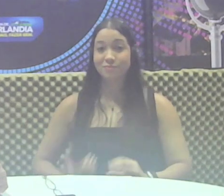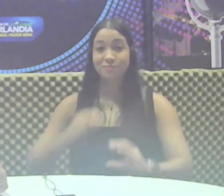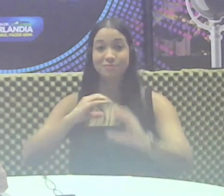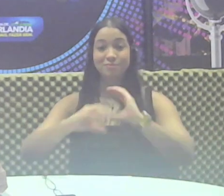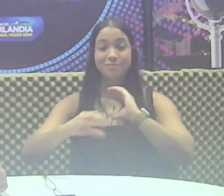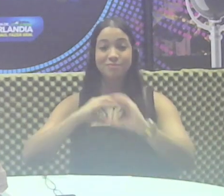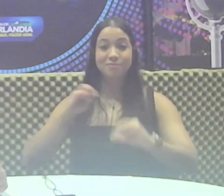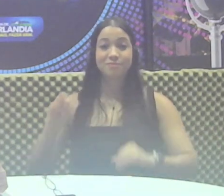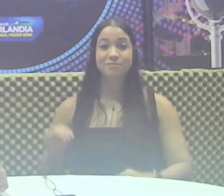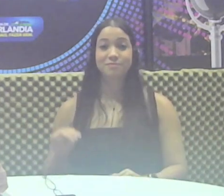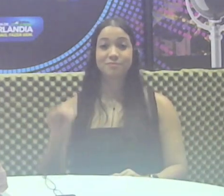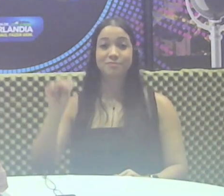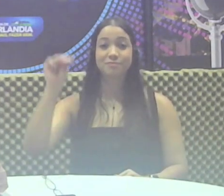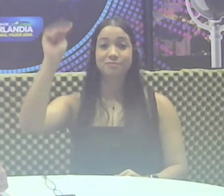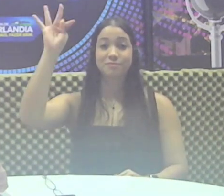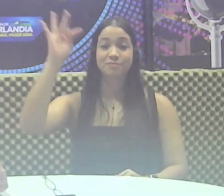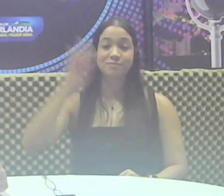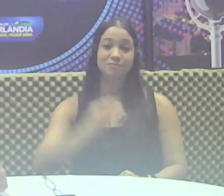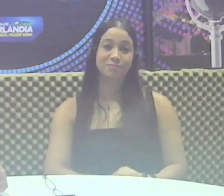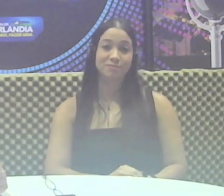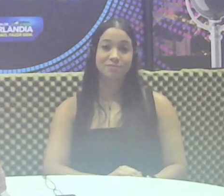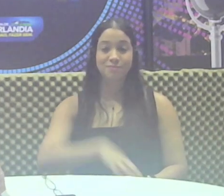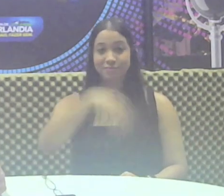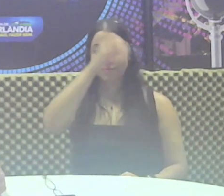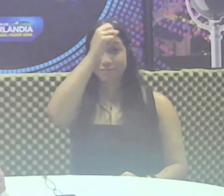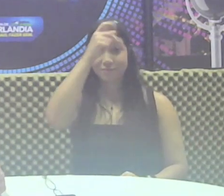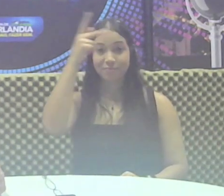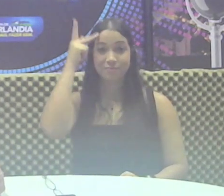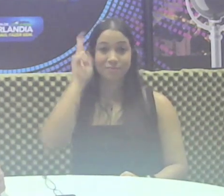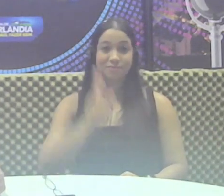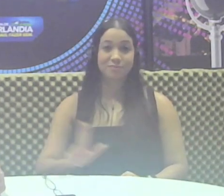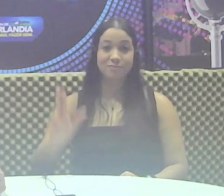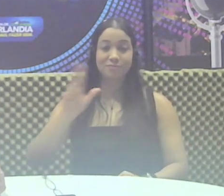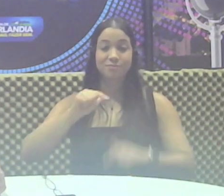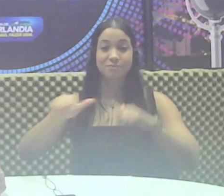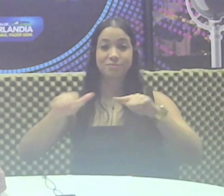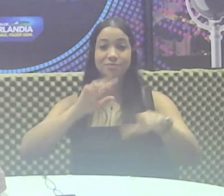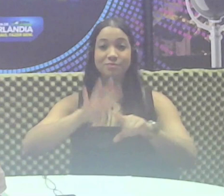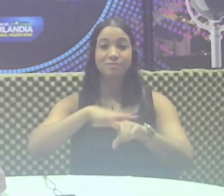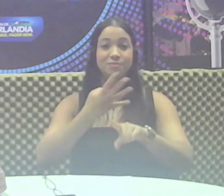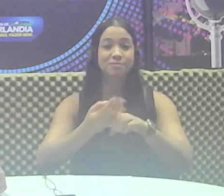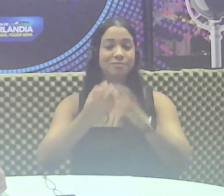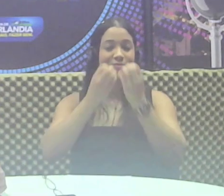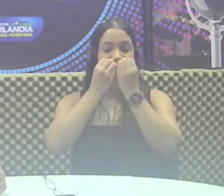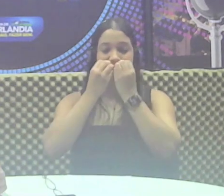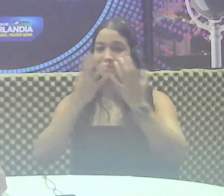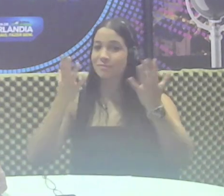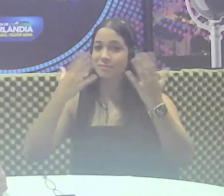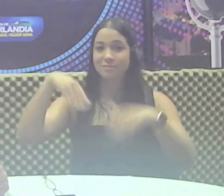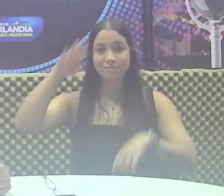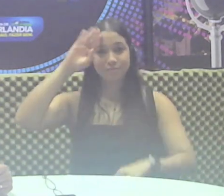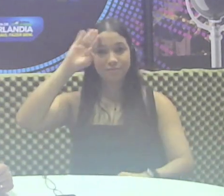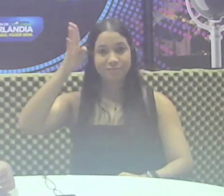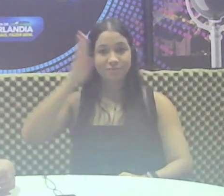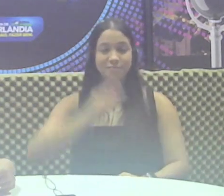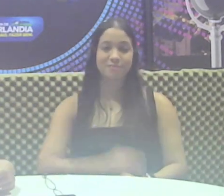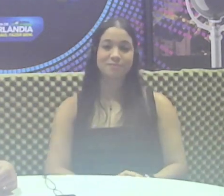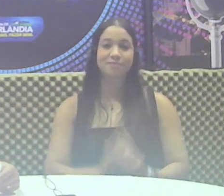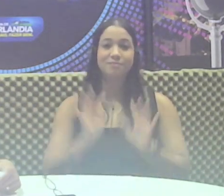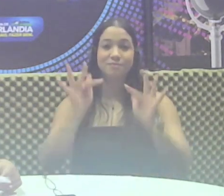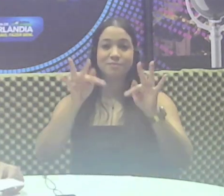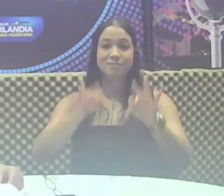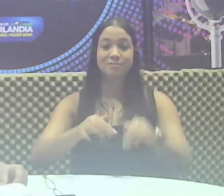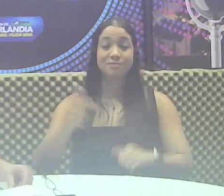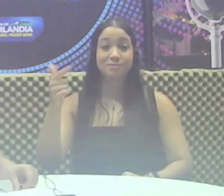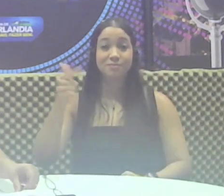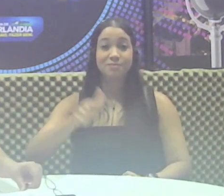Governo e Comunicação, Marco Túlio de Castro Kalimann. Prefeitura de Uberlândia. Fazer mais, fazer bem. We'll be right back.